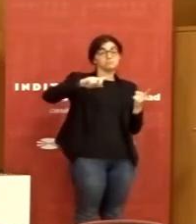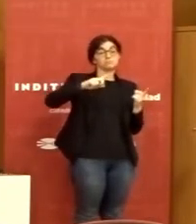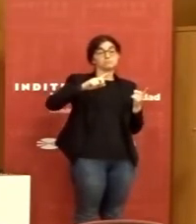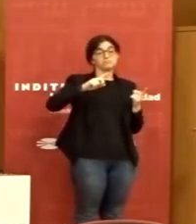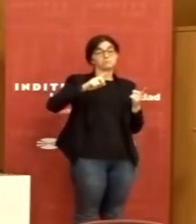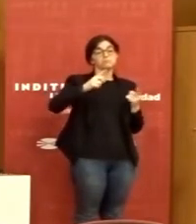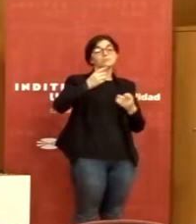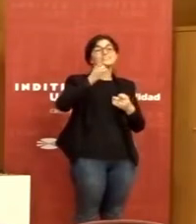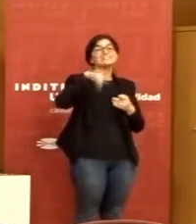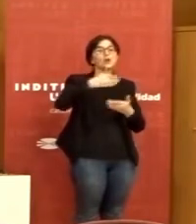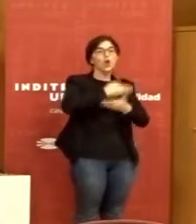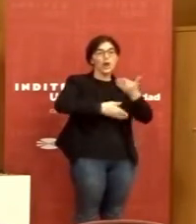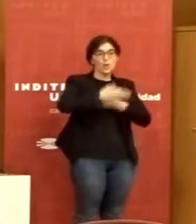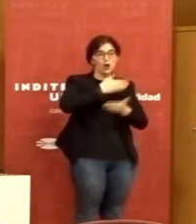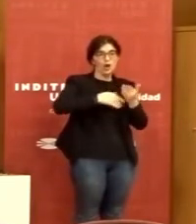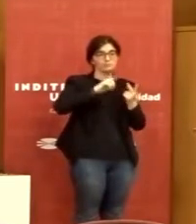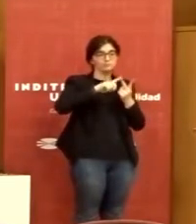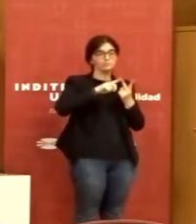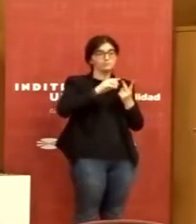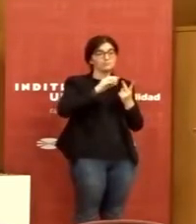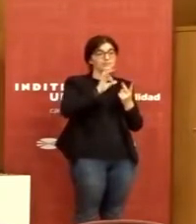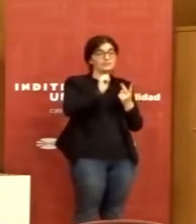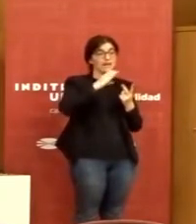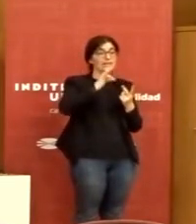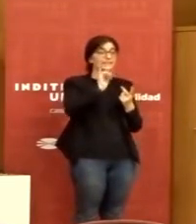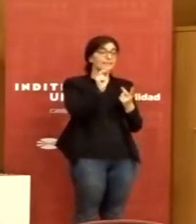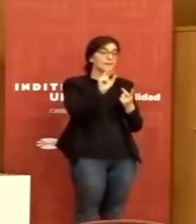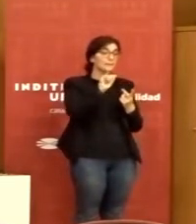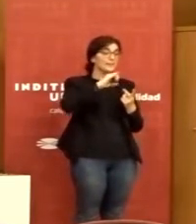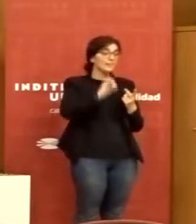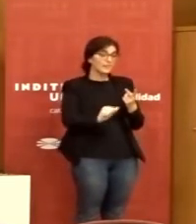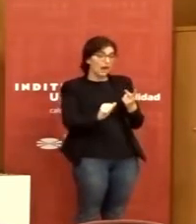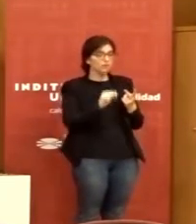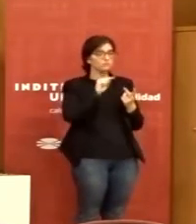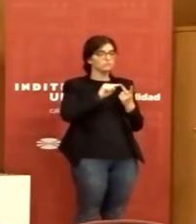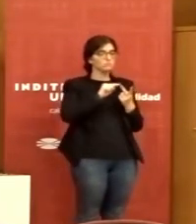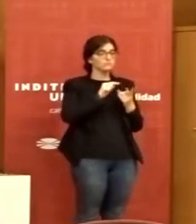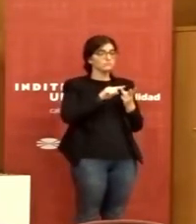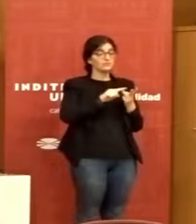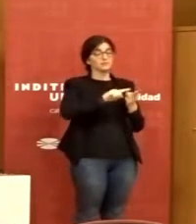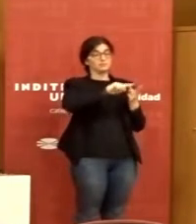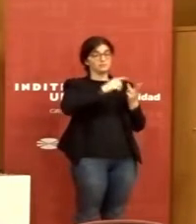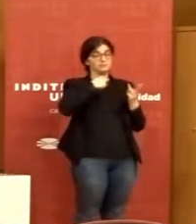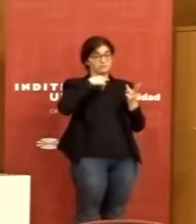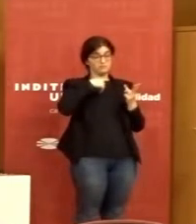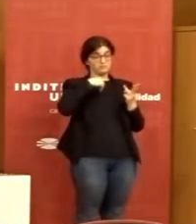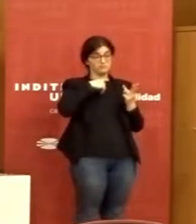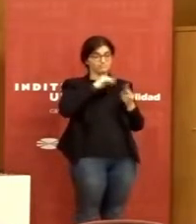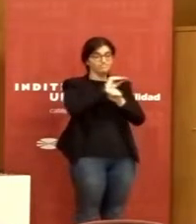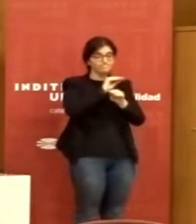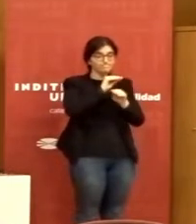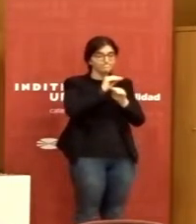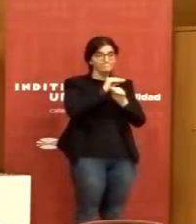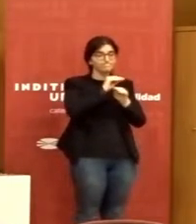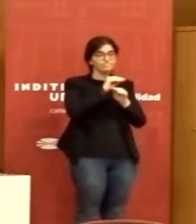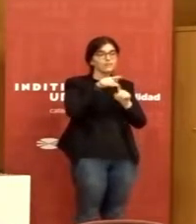con esta cátedra, quiero destacarlas, Activiza, la Reserva de Biosfera Mariñas Coruñesas Terras do Mandeo,